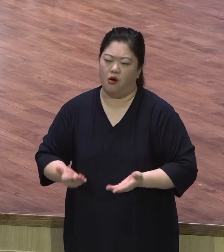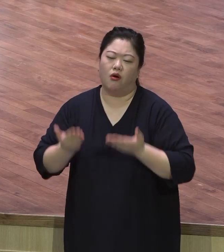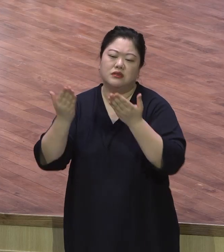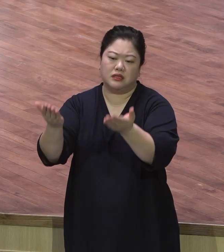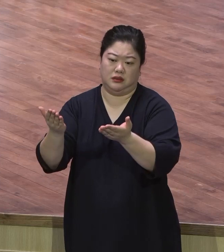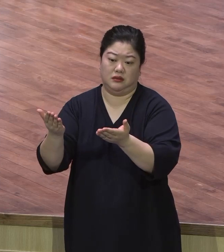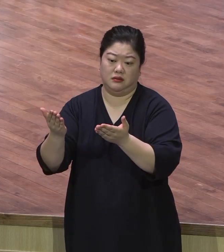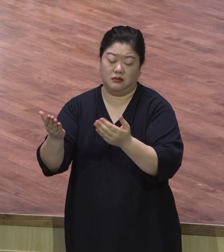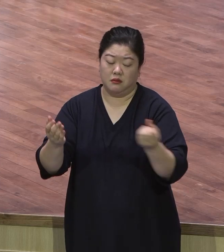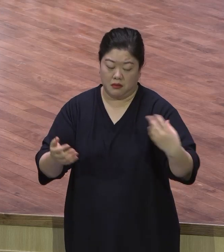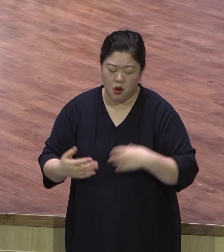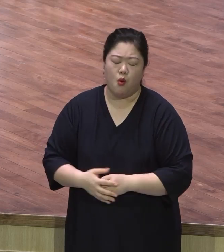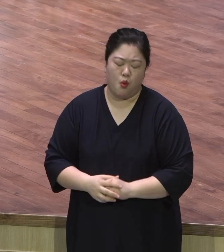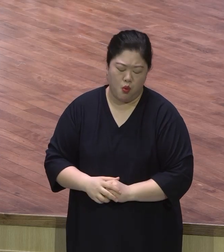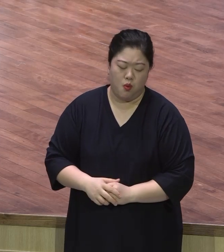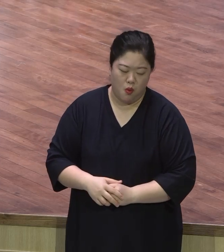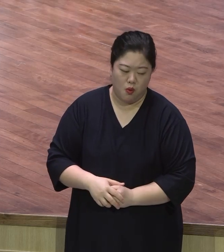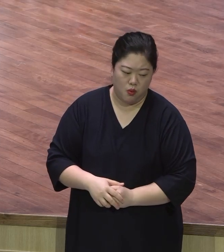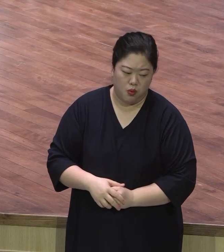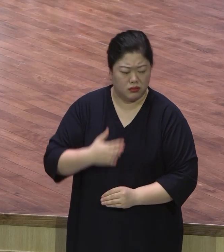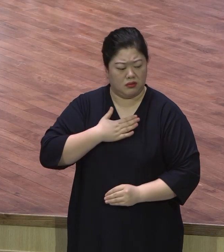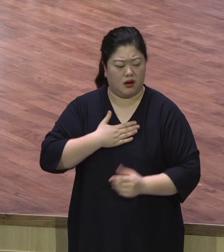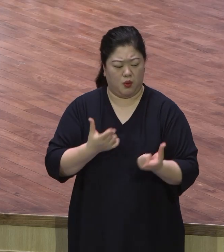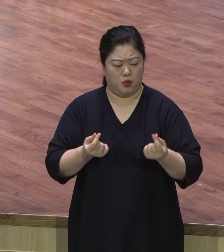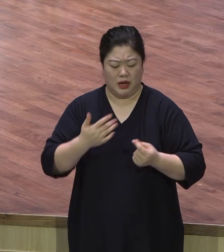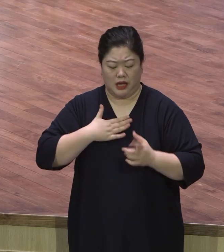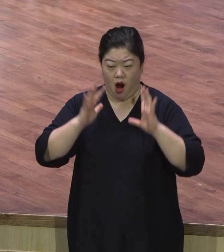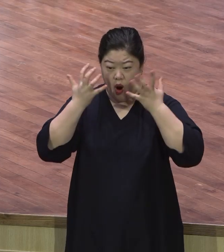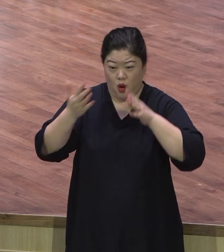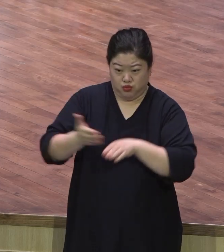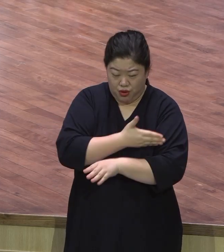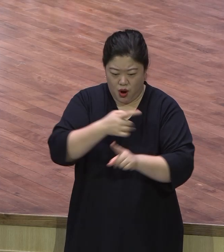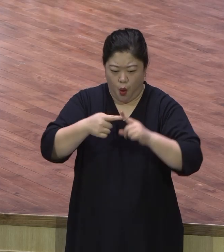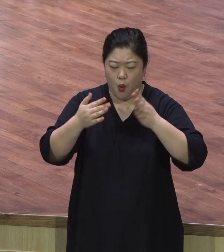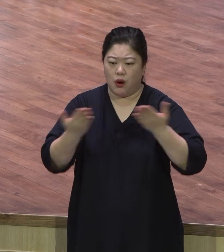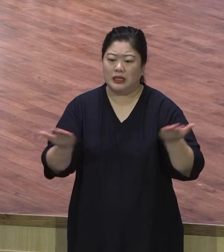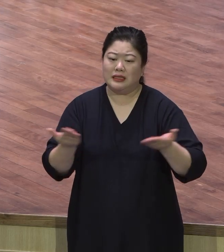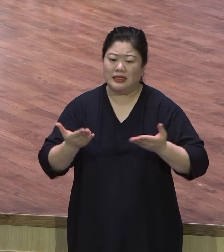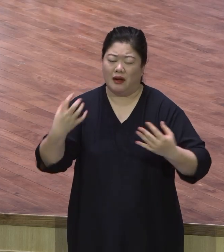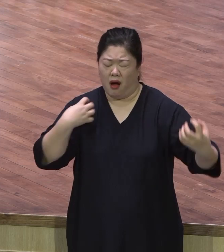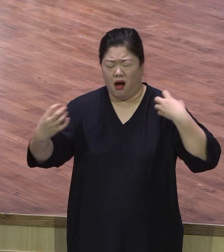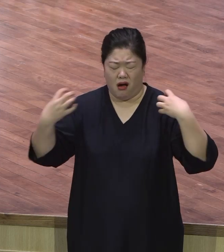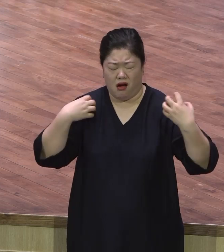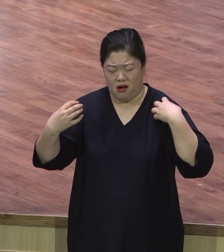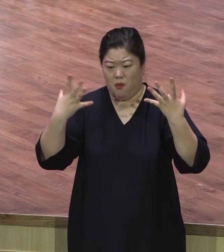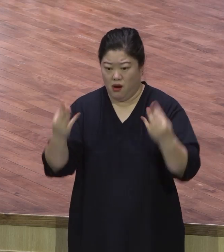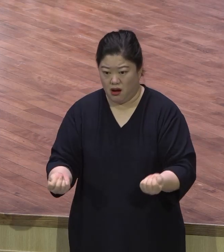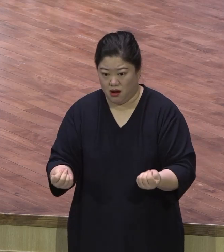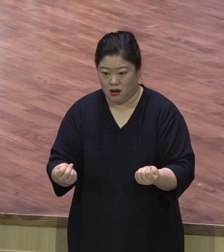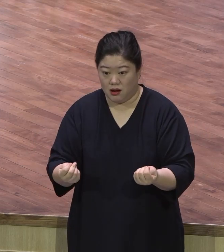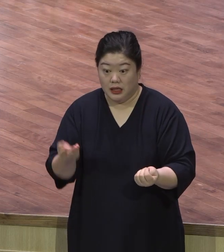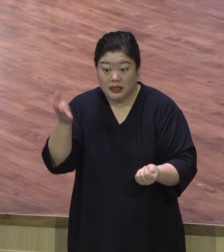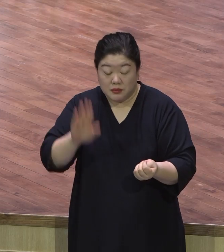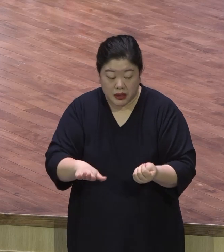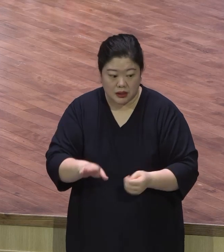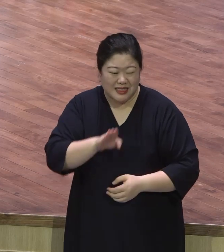없다니까요 언제 하나님이 나와 함께 계시면서 역사를 볼 수 있느냐 언제